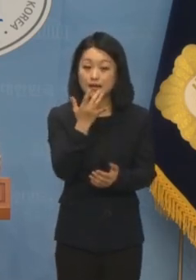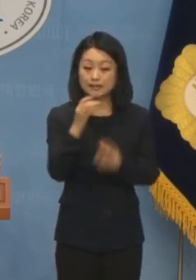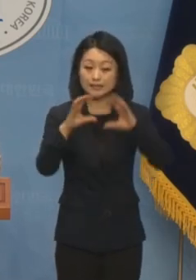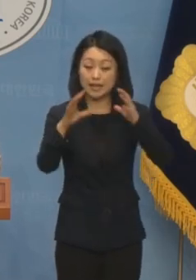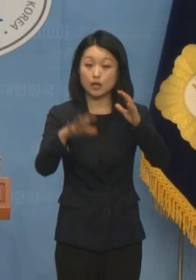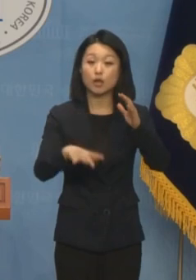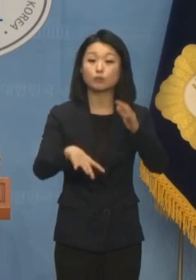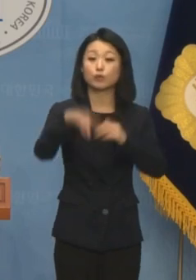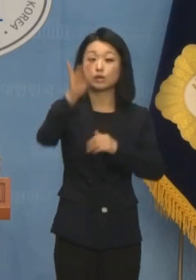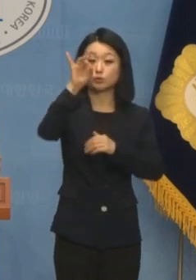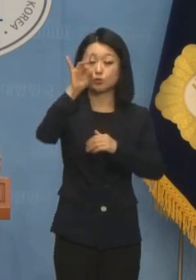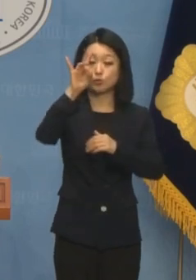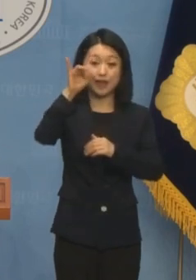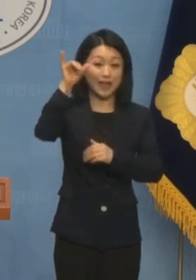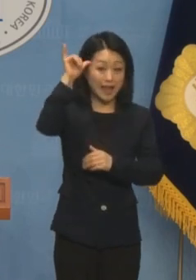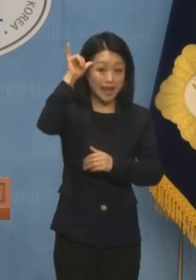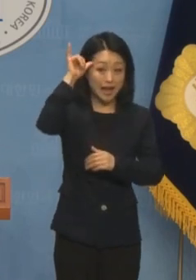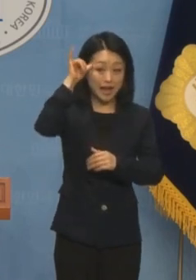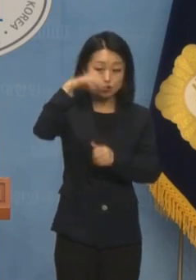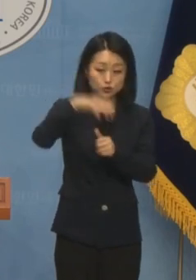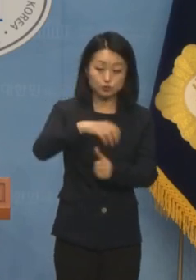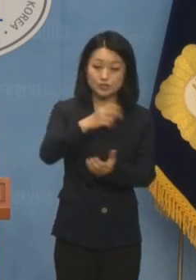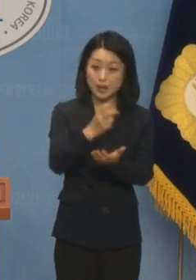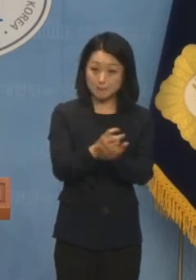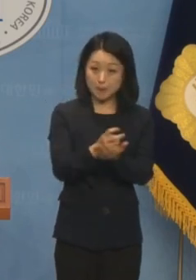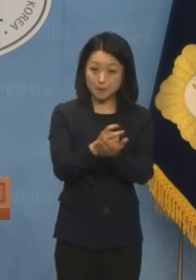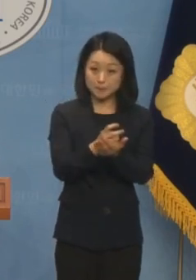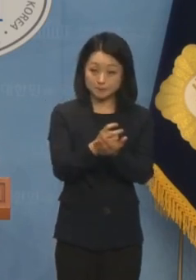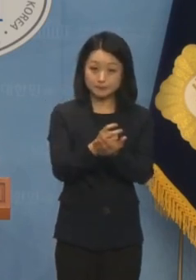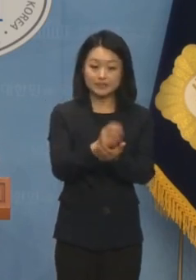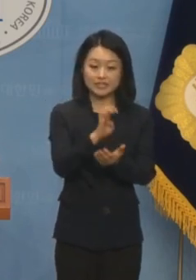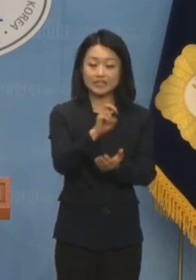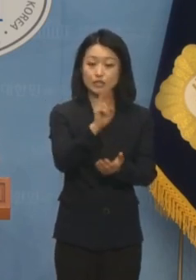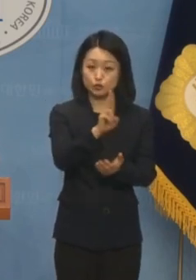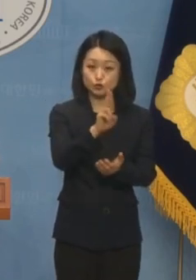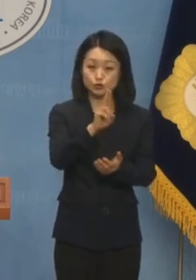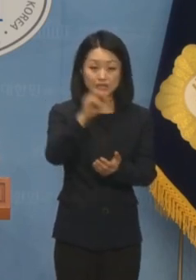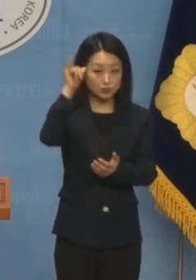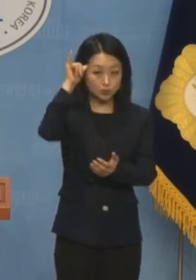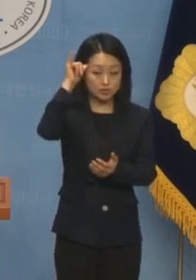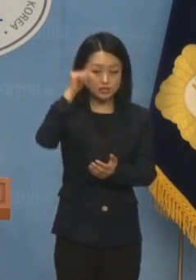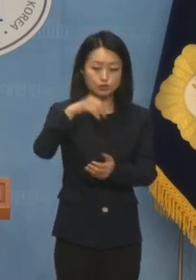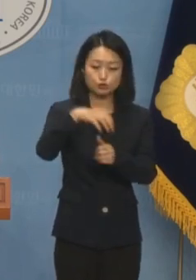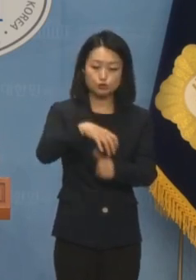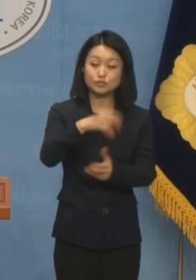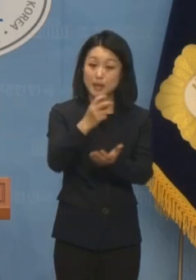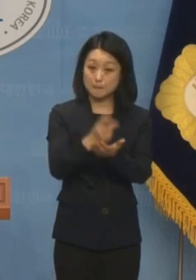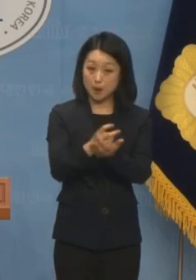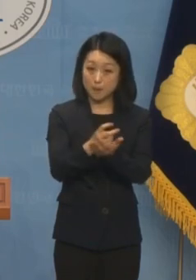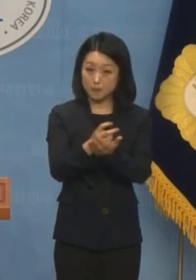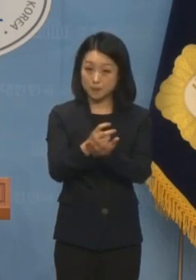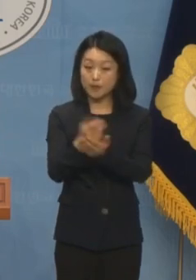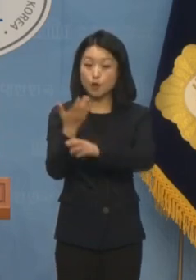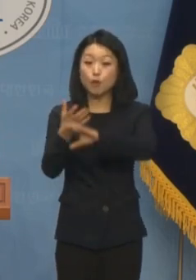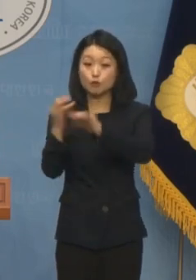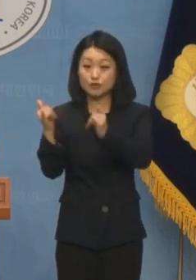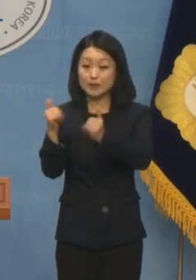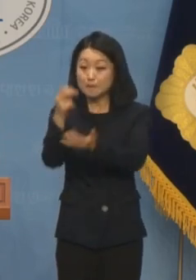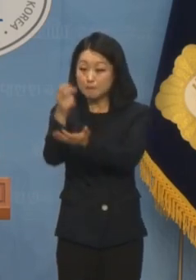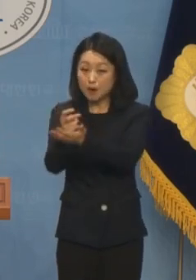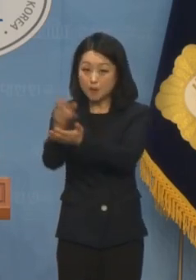최초 포괄적 AI 규제법인 EU 인공지능법을 소개하는 최신 외국 입법 정보를